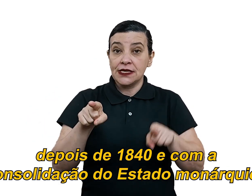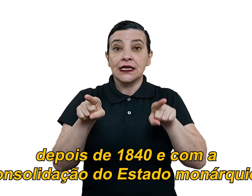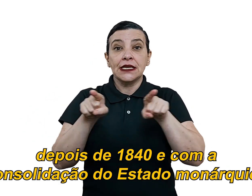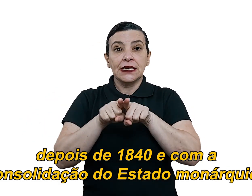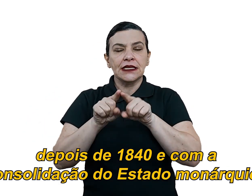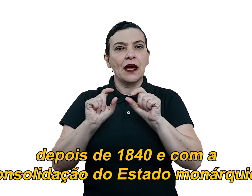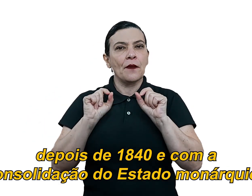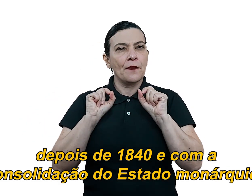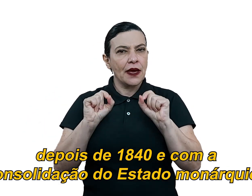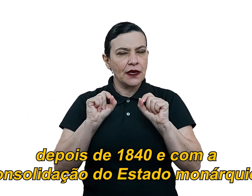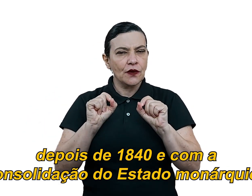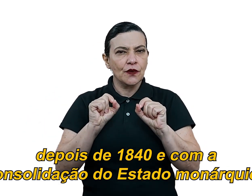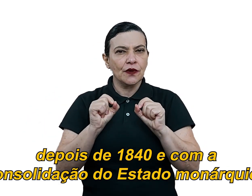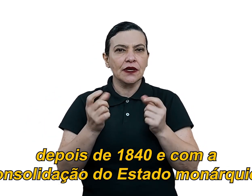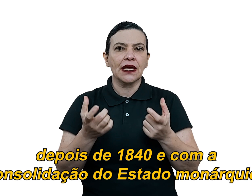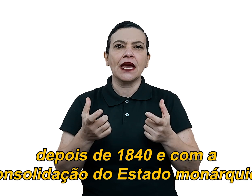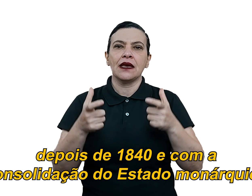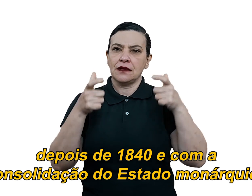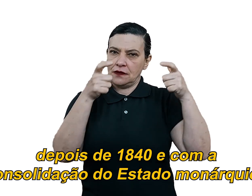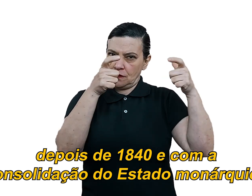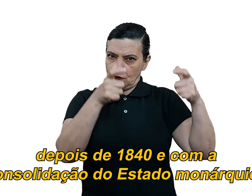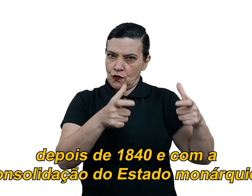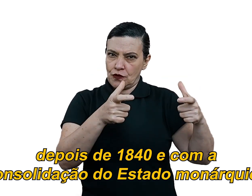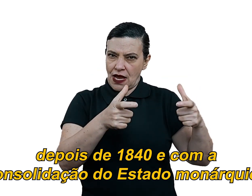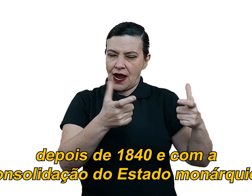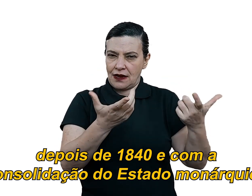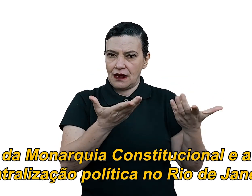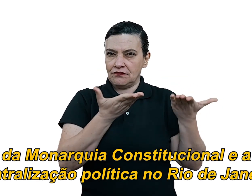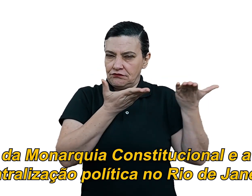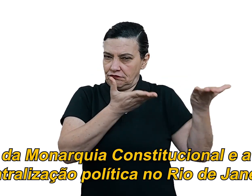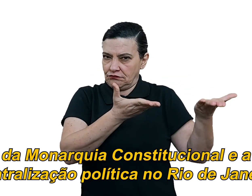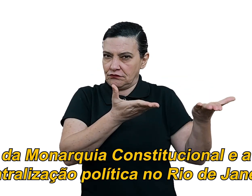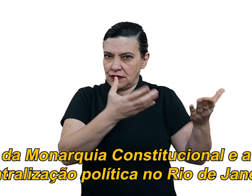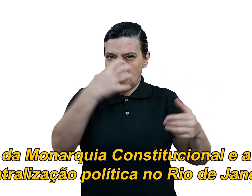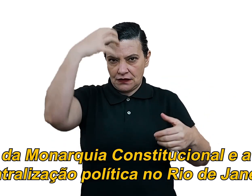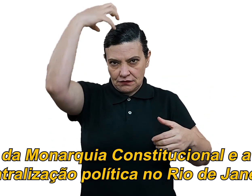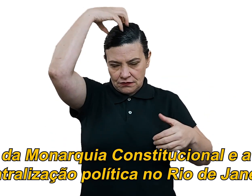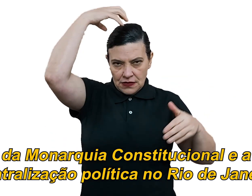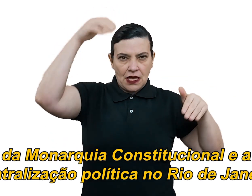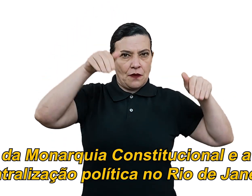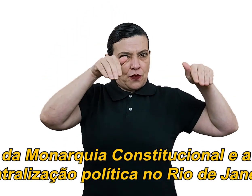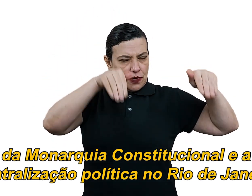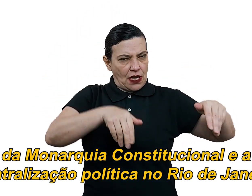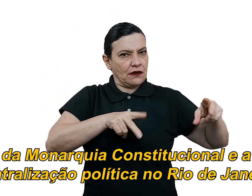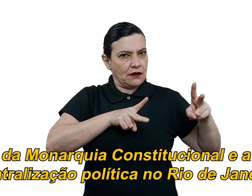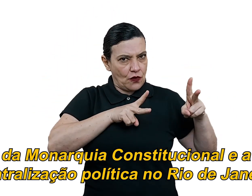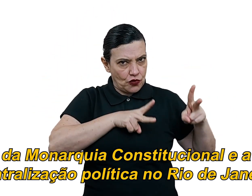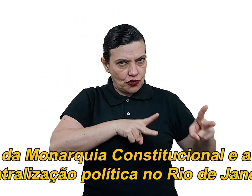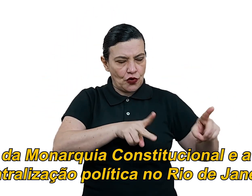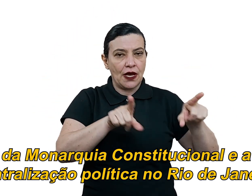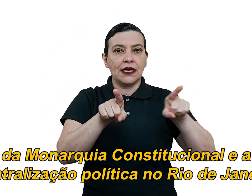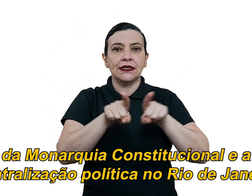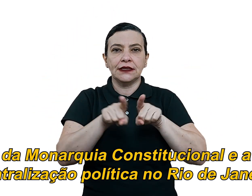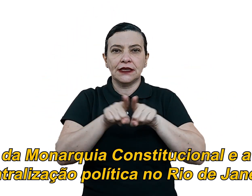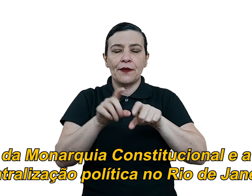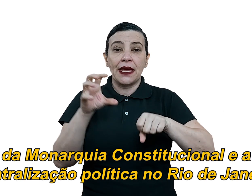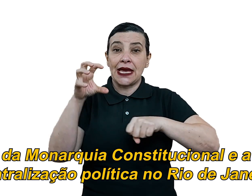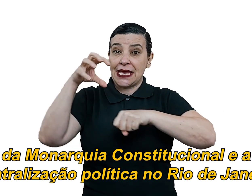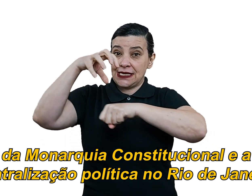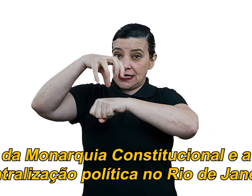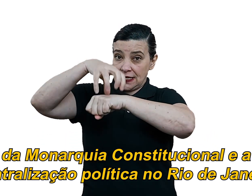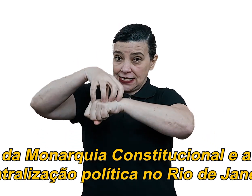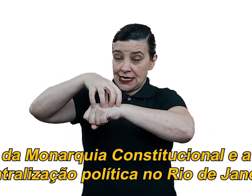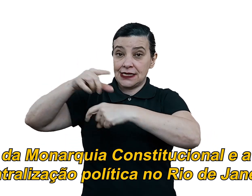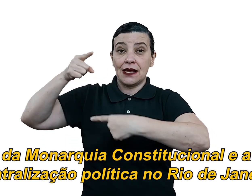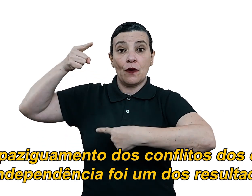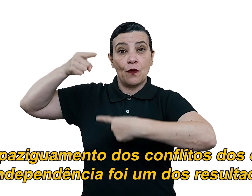com a consolidação do Estado monárquico, da monarquia constitucional e a centralização política